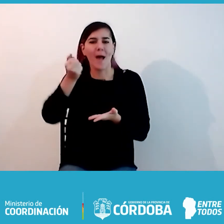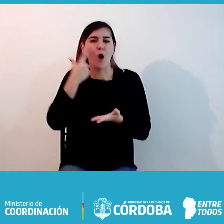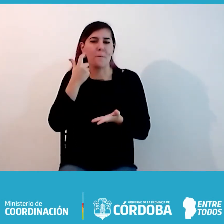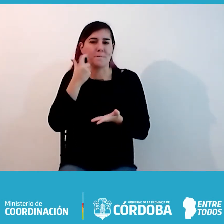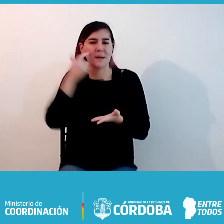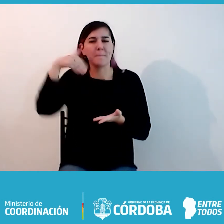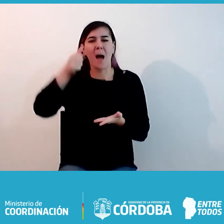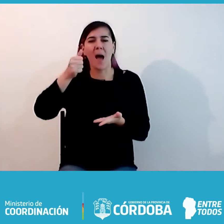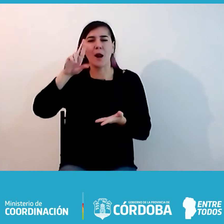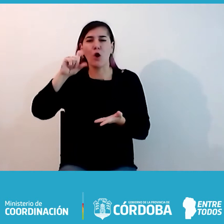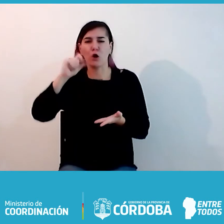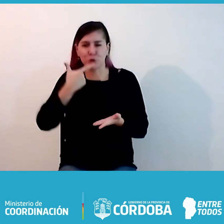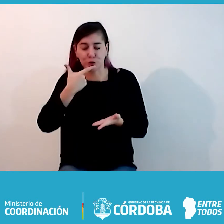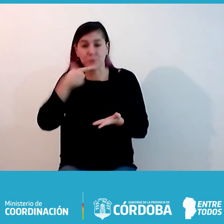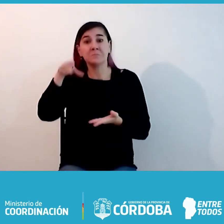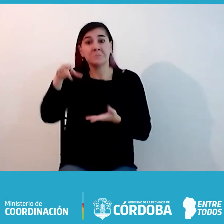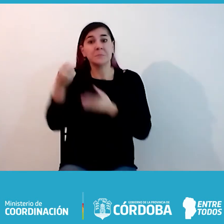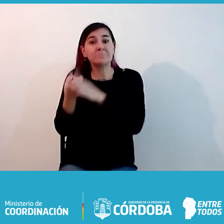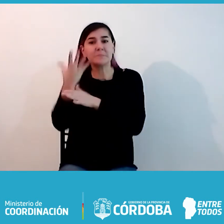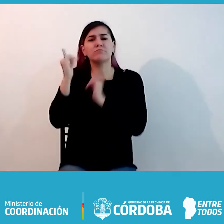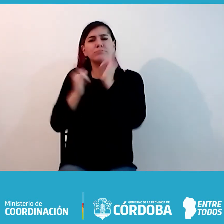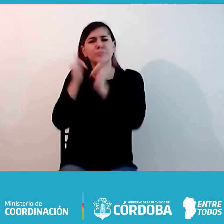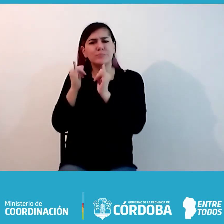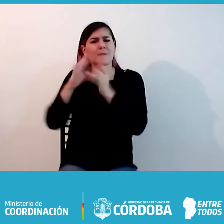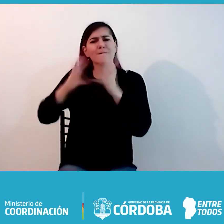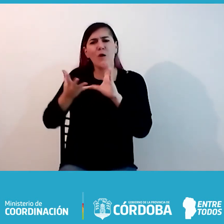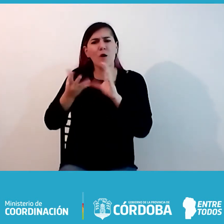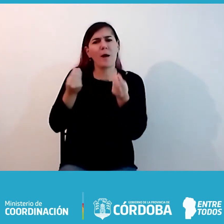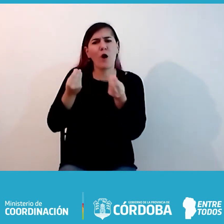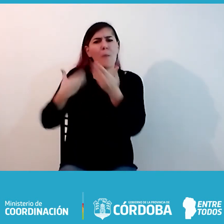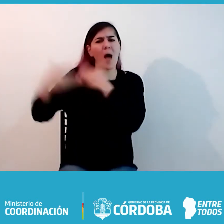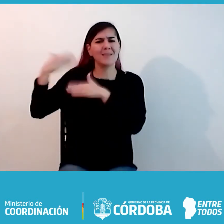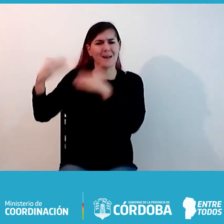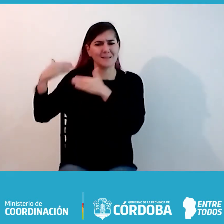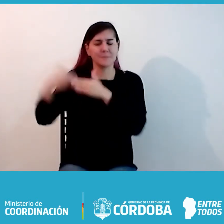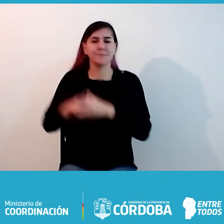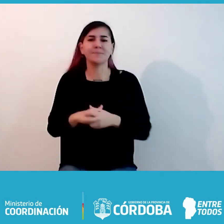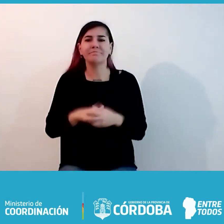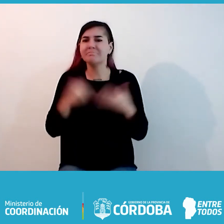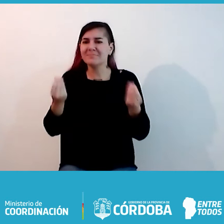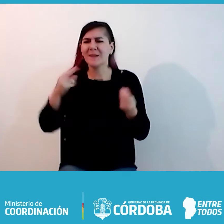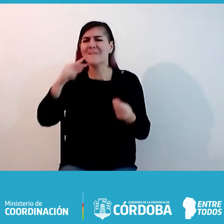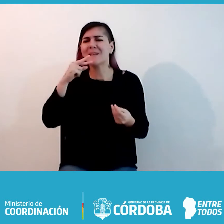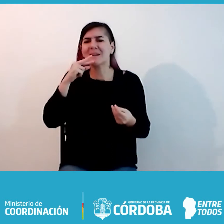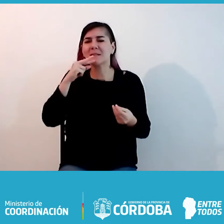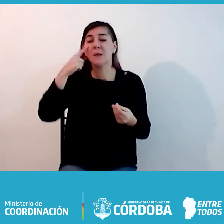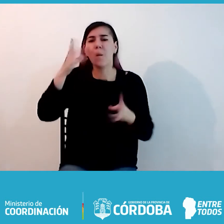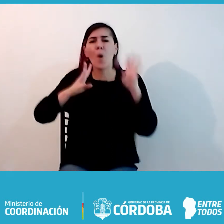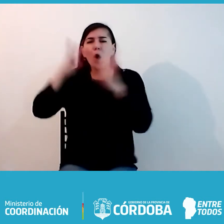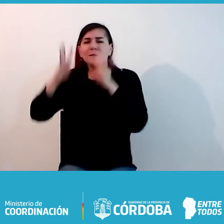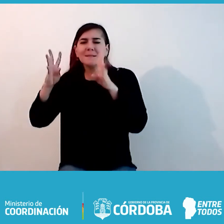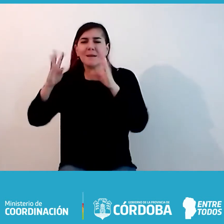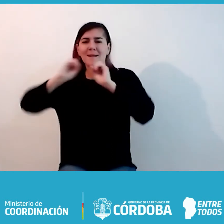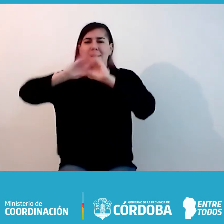su alocución expresando de qué manera, cómo volver atrás. Verdes eran nuestros bosques, claros y